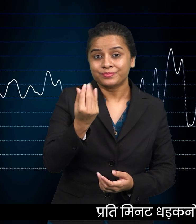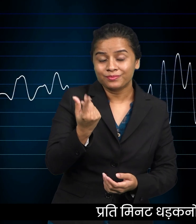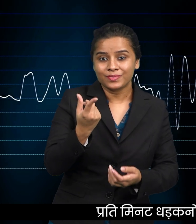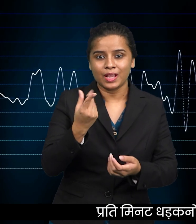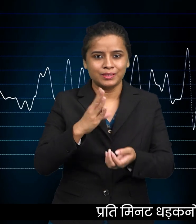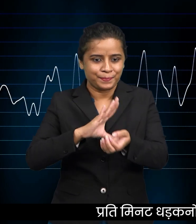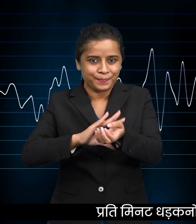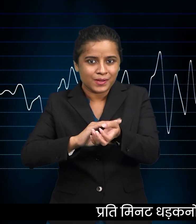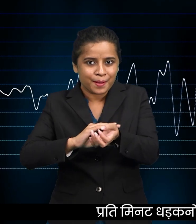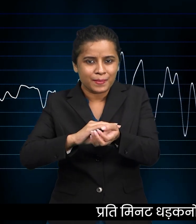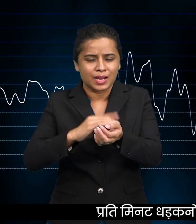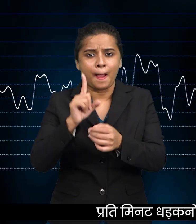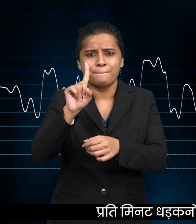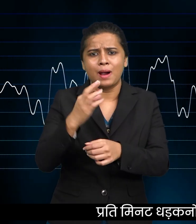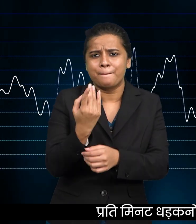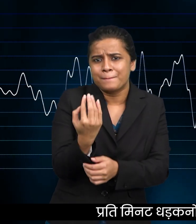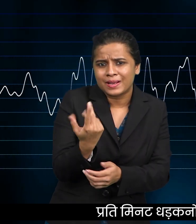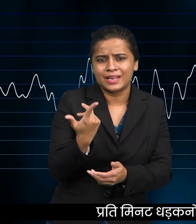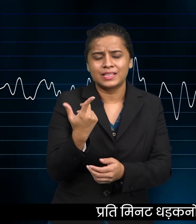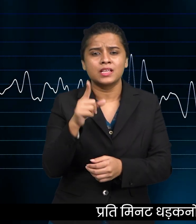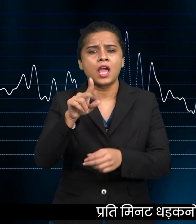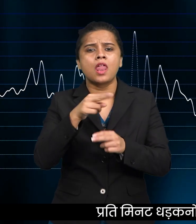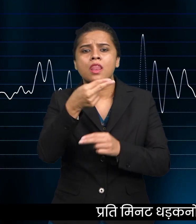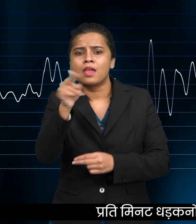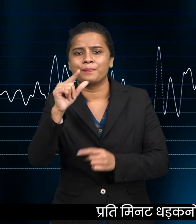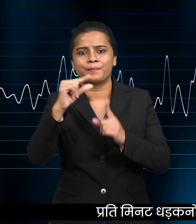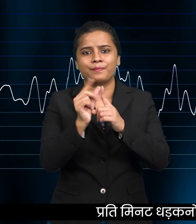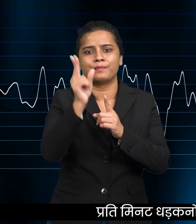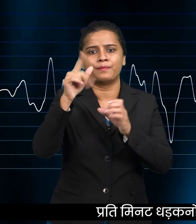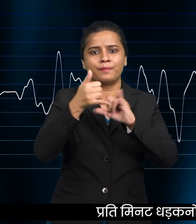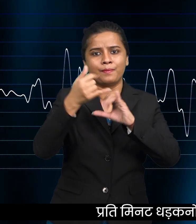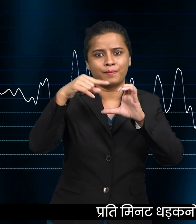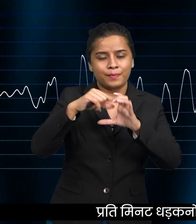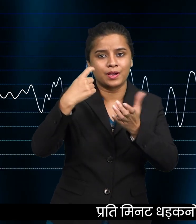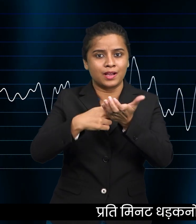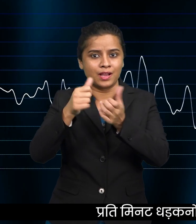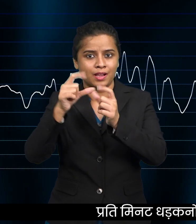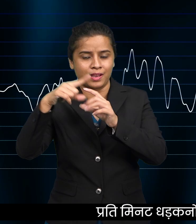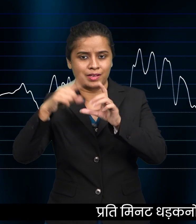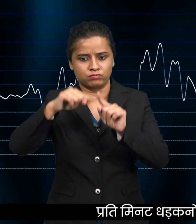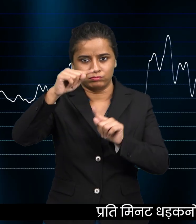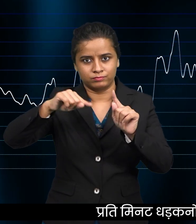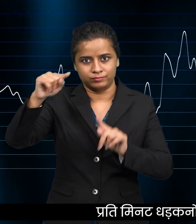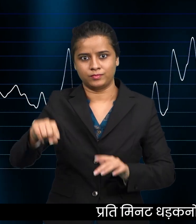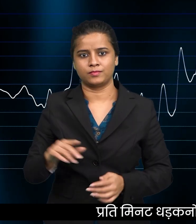प्रति मिनट धड़कनों की संख्या को नाड़ी दर कहा जाता है।